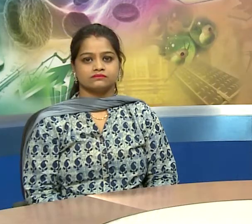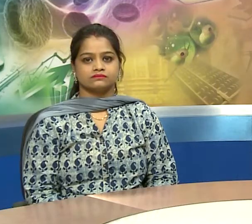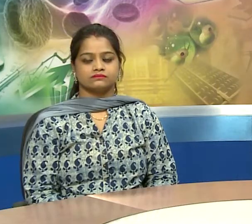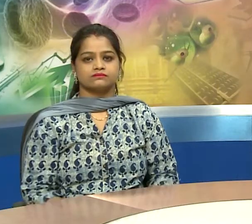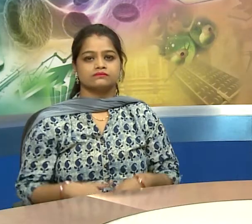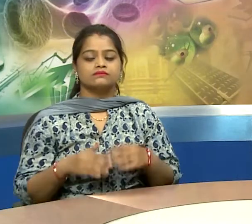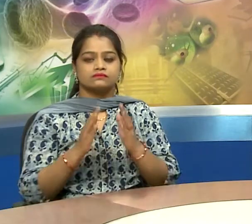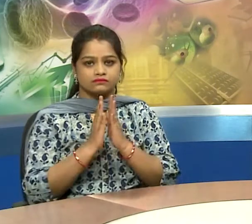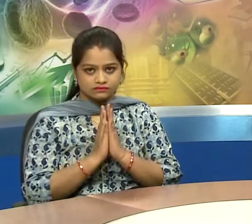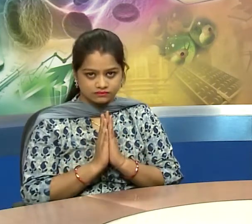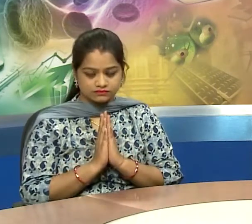नमस्ते।